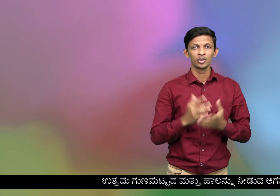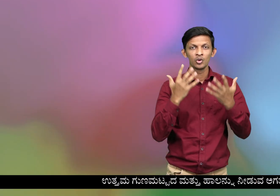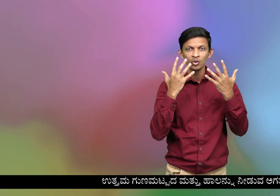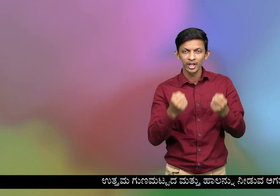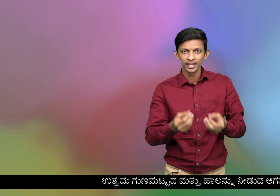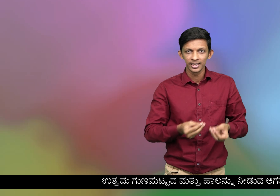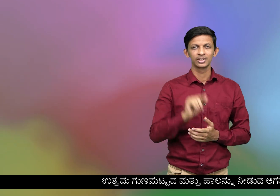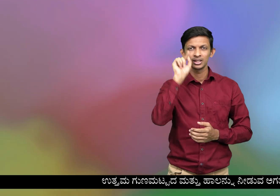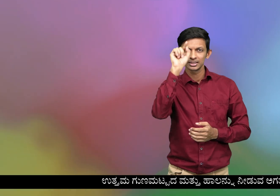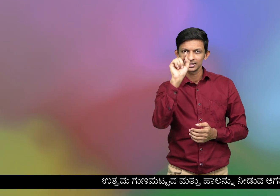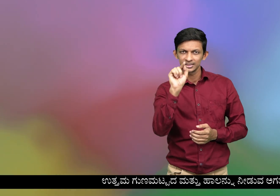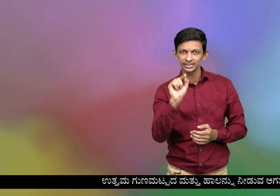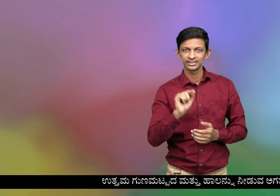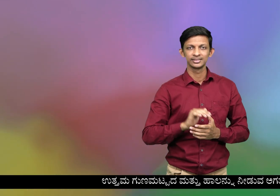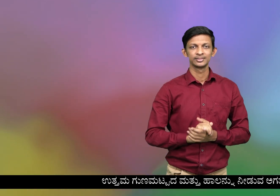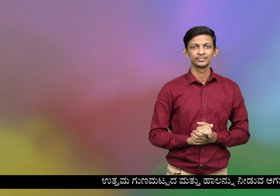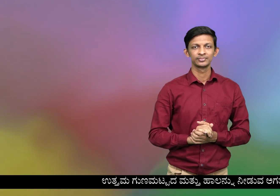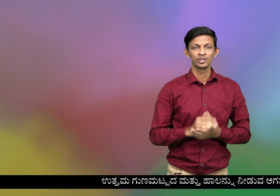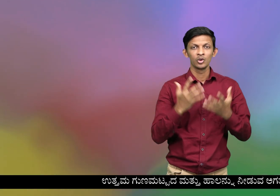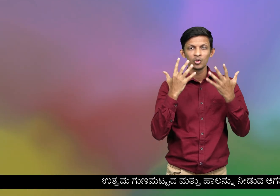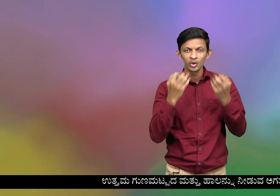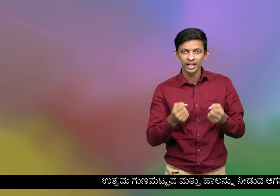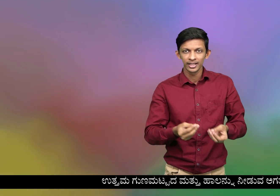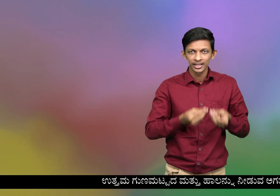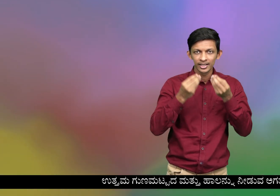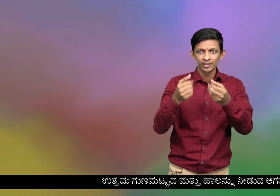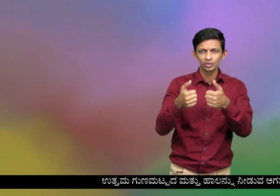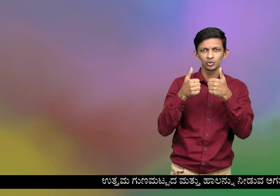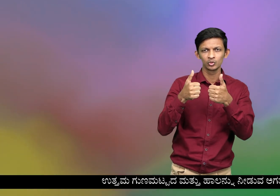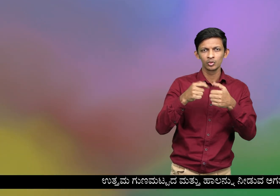ಉತ್ತಮ ಗುಣಮಟ್ಟದ ಮತ್ತು ಹಾಲನ್ನು ನೀಡುವ ಅಗತ್ಯವಿದೆ.